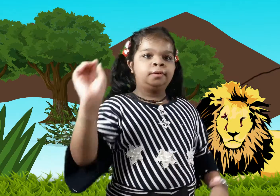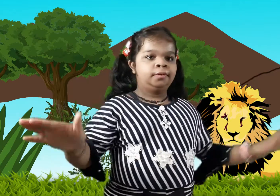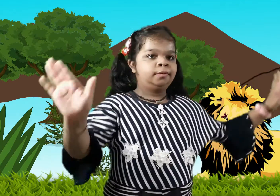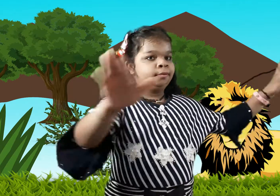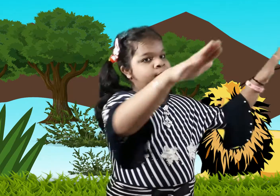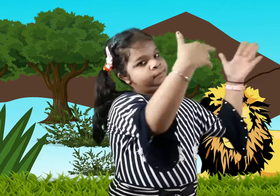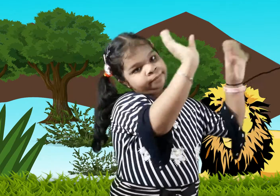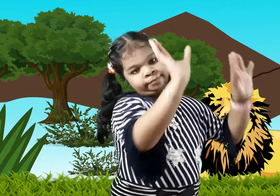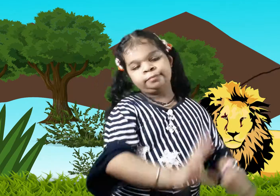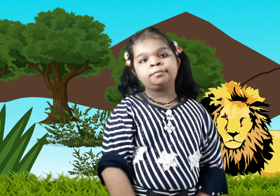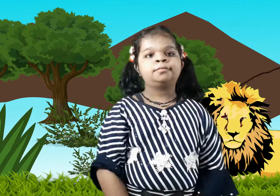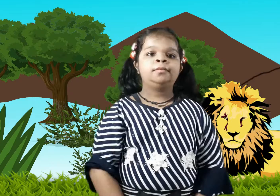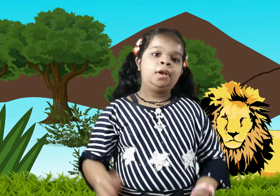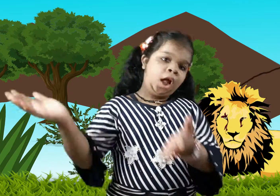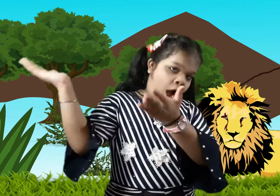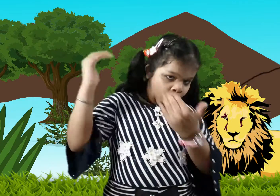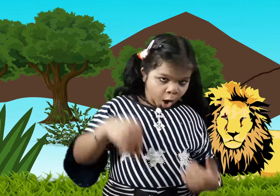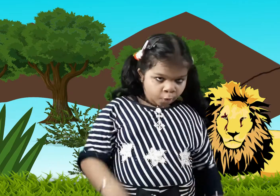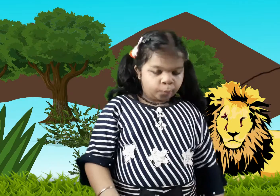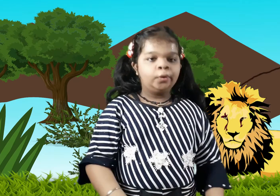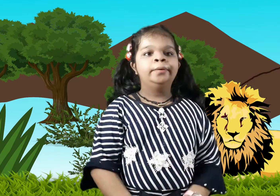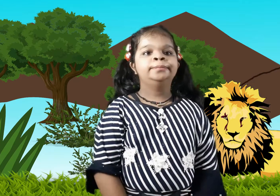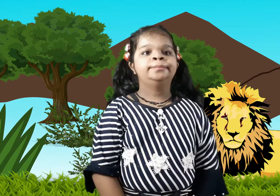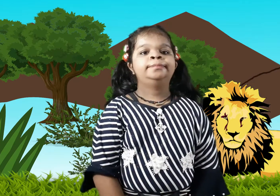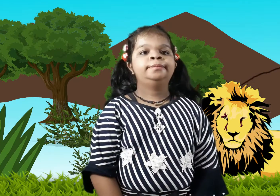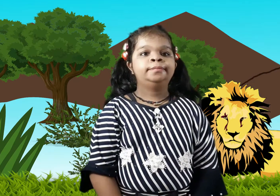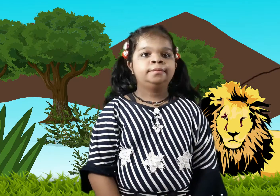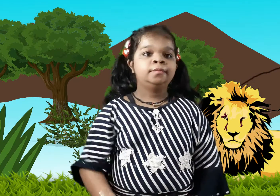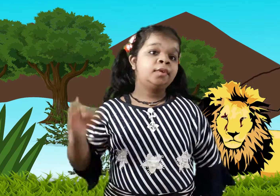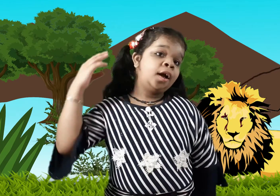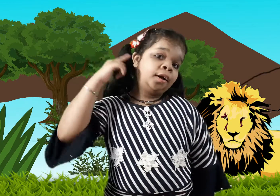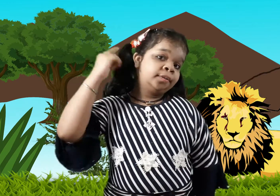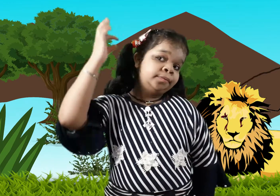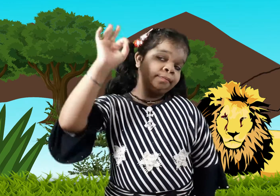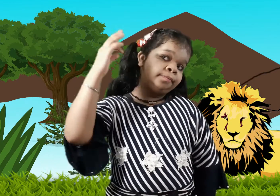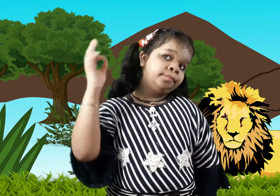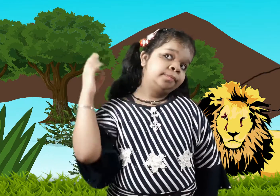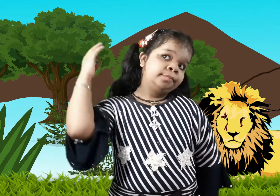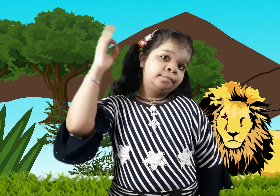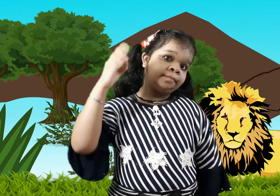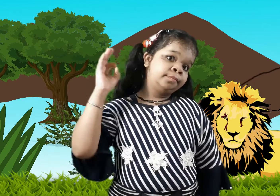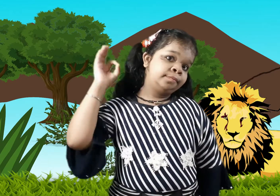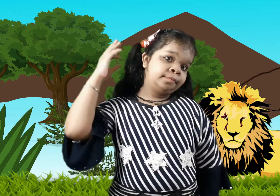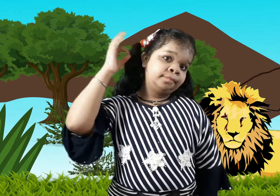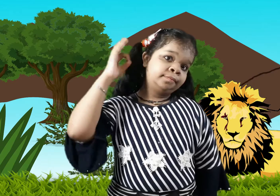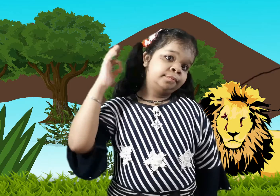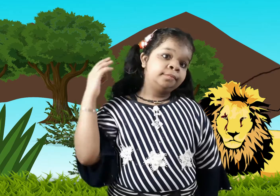लेकिन फिर से शेर के कान के पास आकर भिन भिन भिन करने